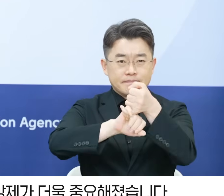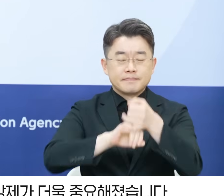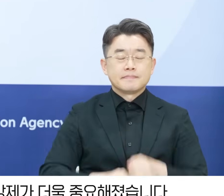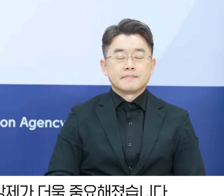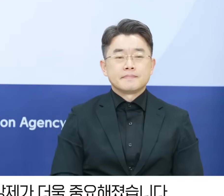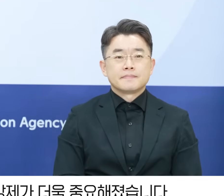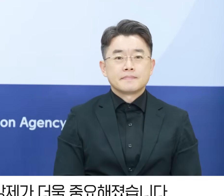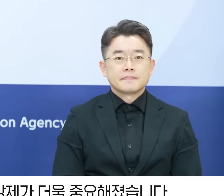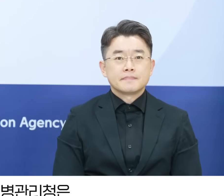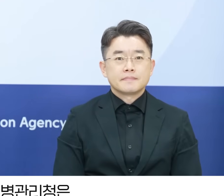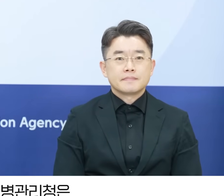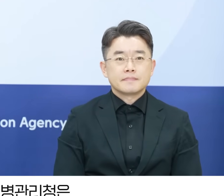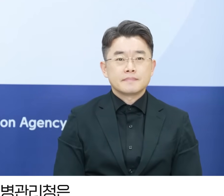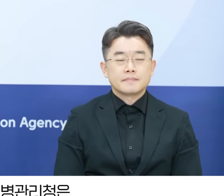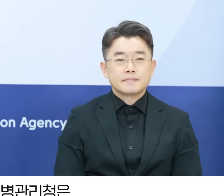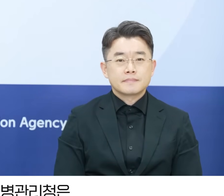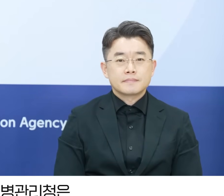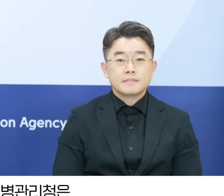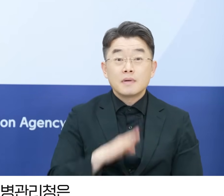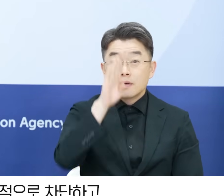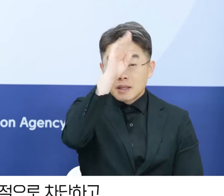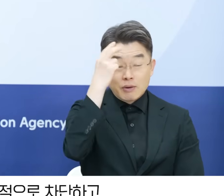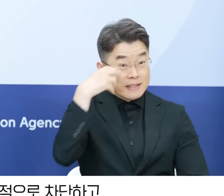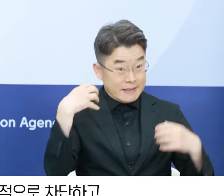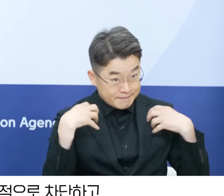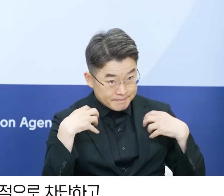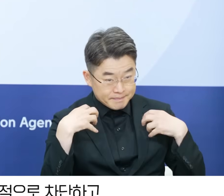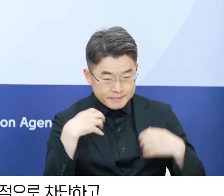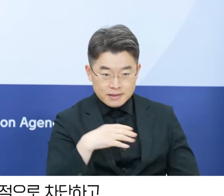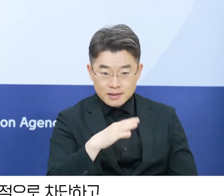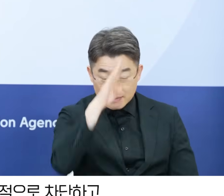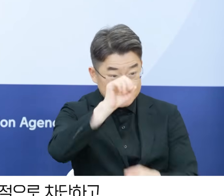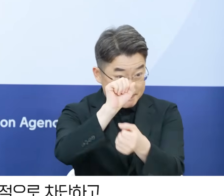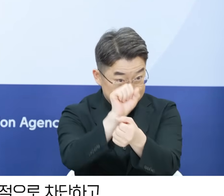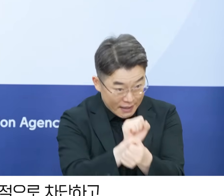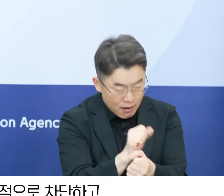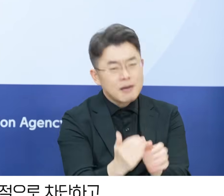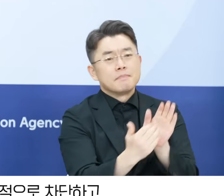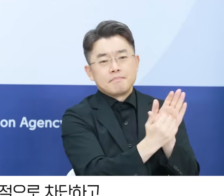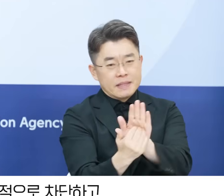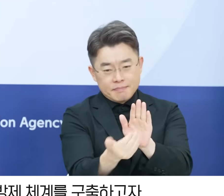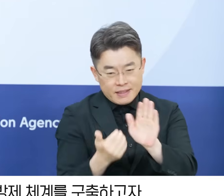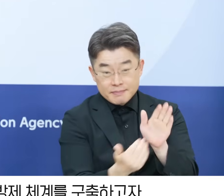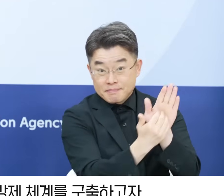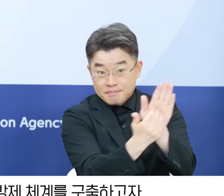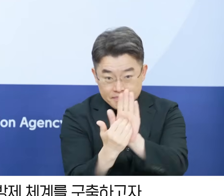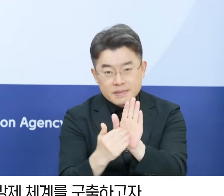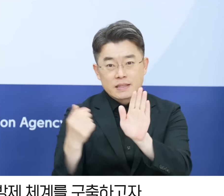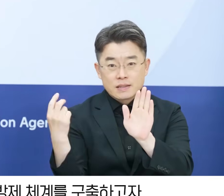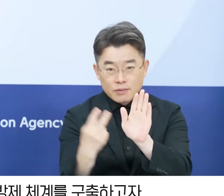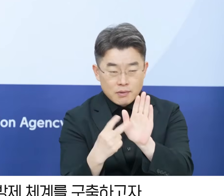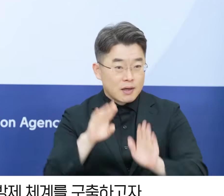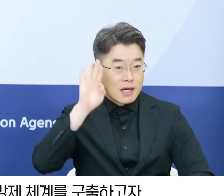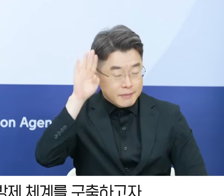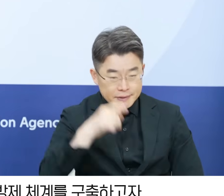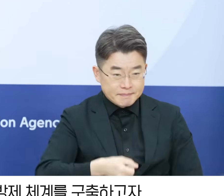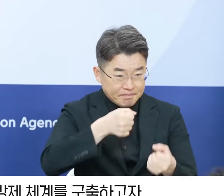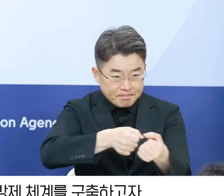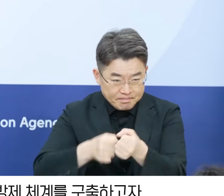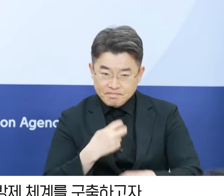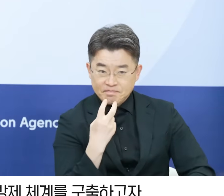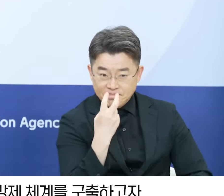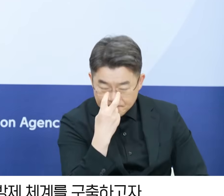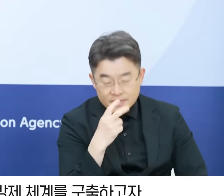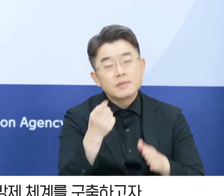중요해졌습니다. 이에 따라서 질병관리청은 감염병 발생을 선제적으로 차단하고 지속 가능한 매개체